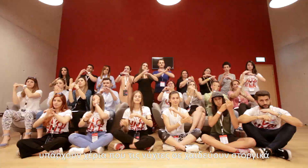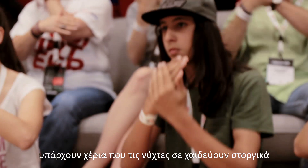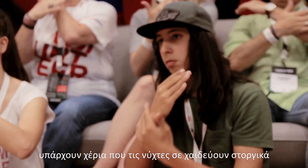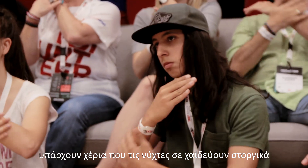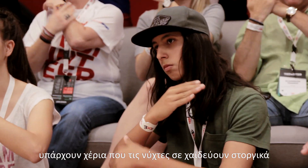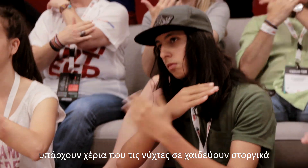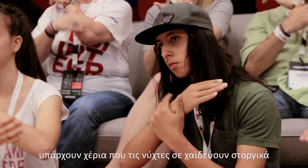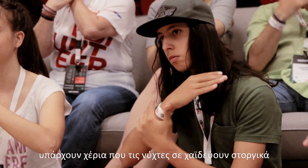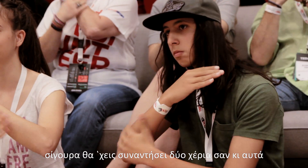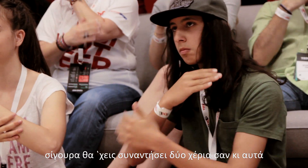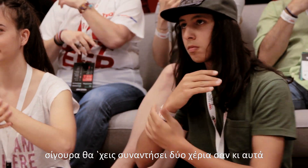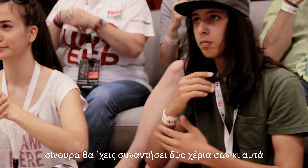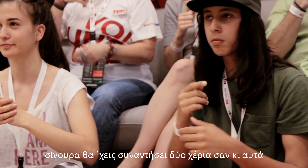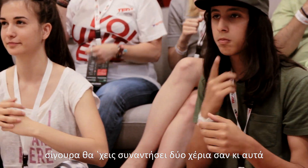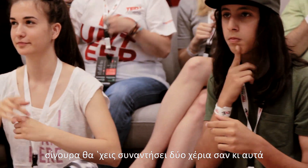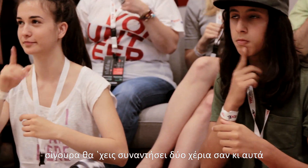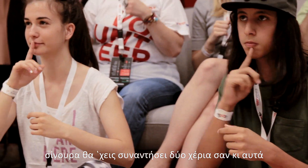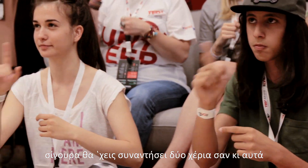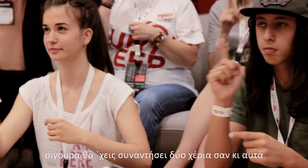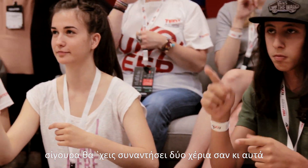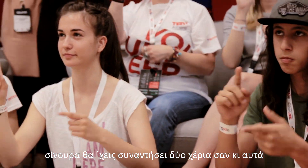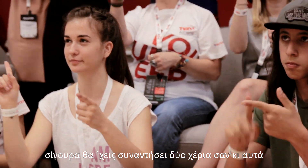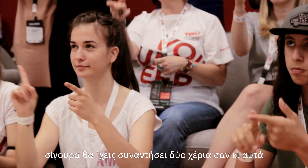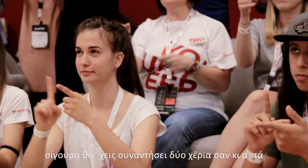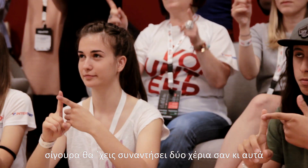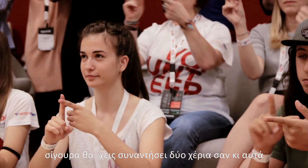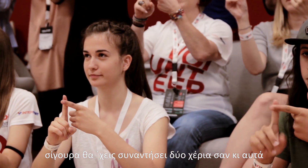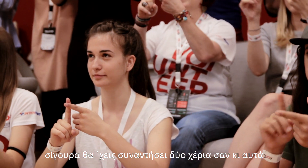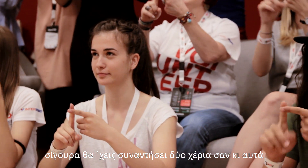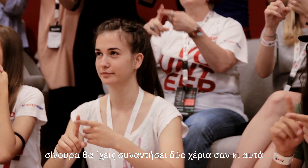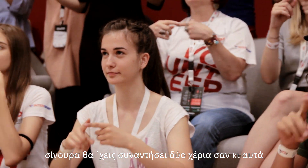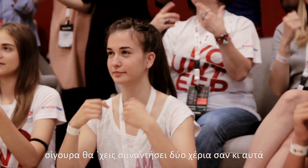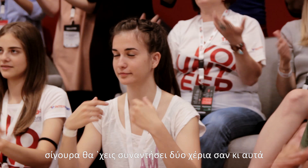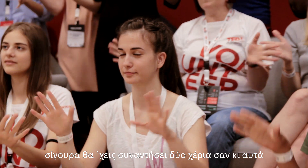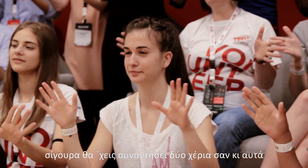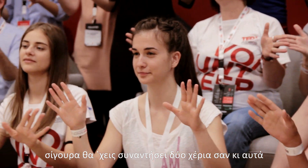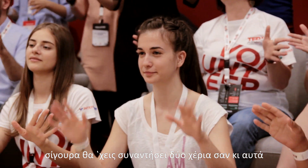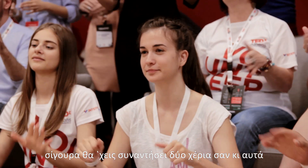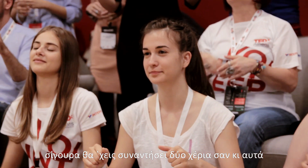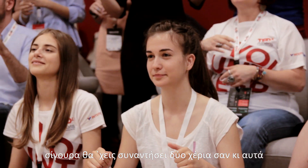στοργικά Σίγουρα θα έχεις συναντήσει δυο χέρια σαν κι αυτά